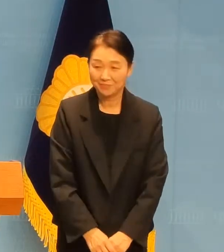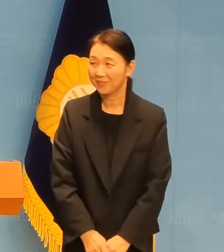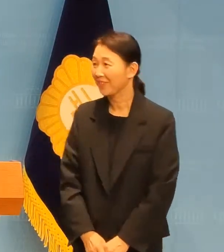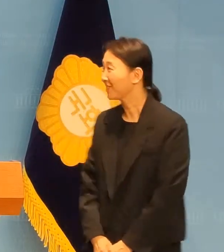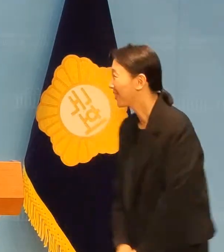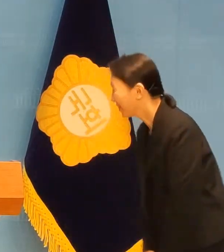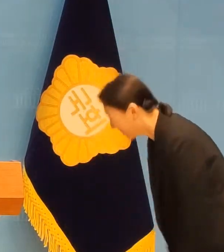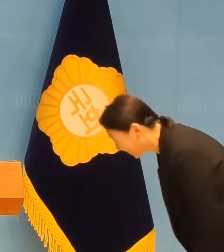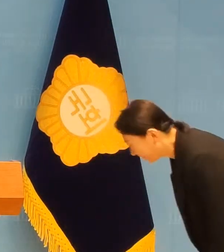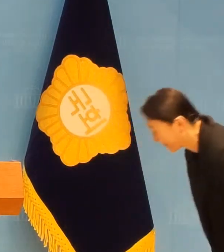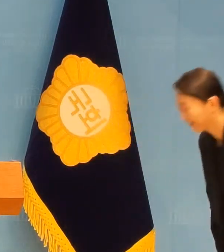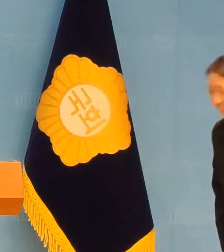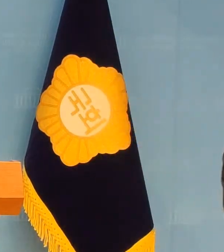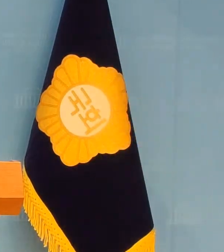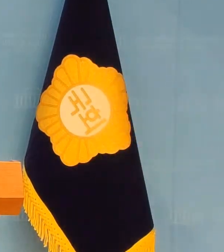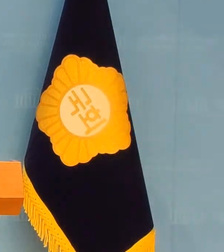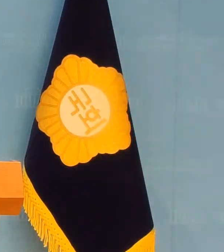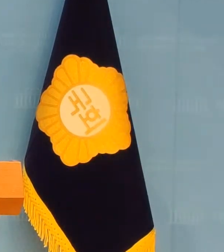감사합니다.